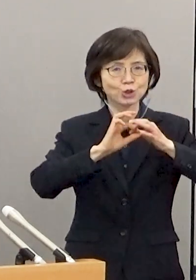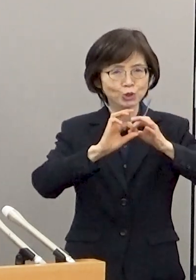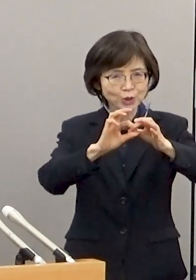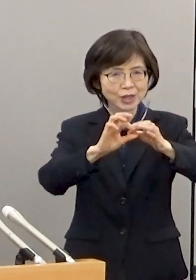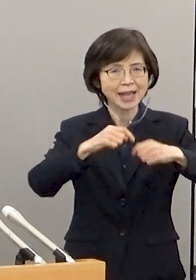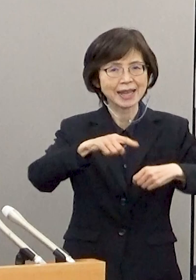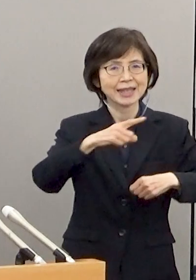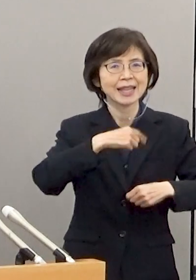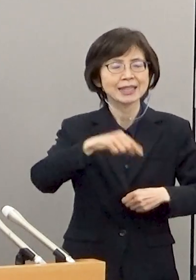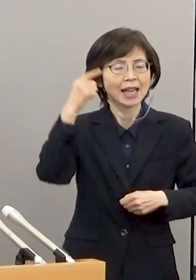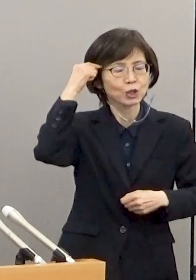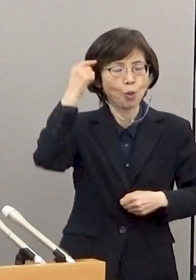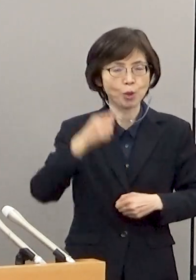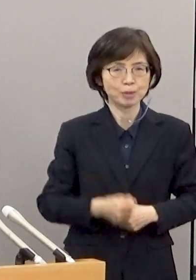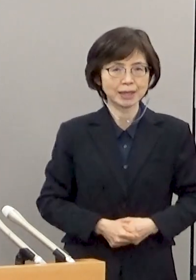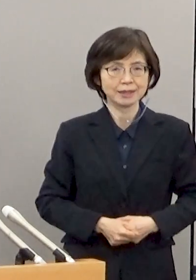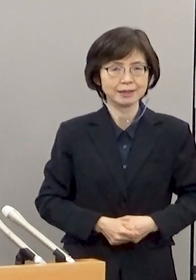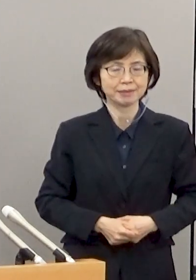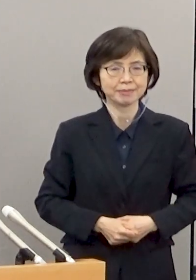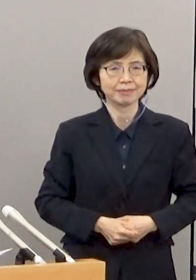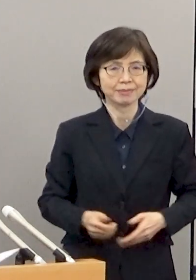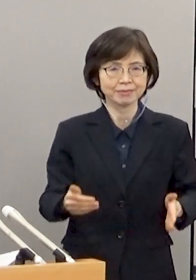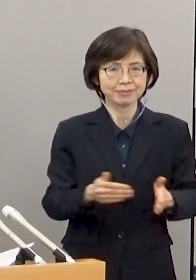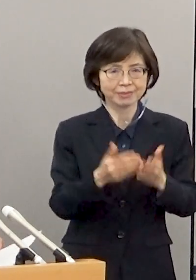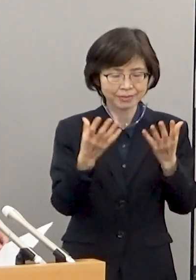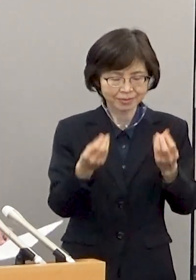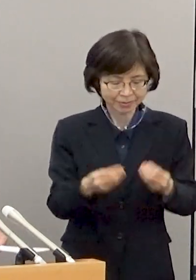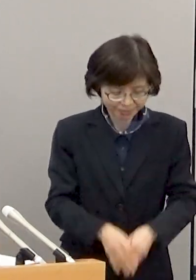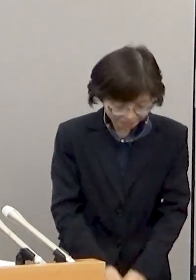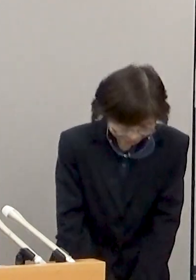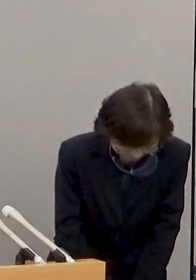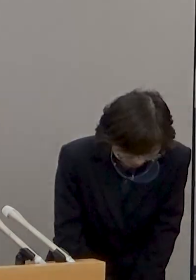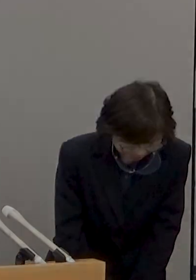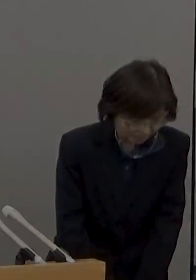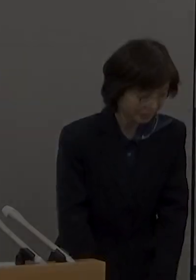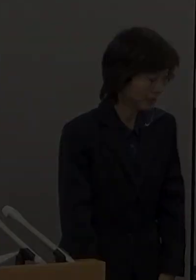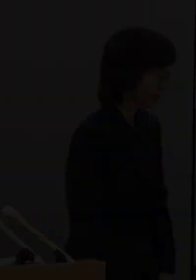ております。本日の定例記者会見は以上です。質問をお受けしたいと思います。